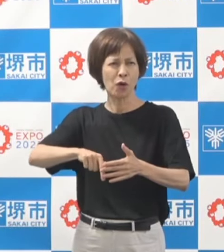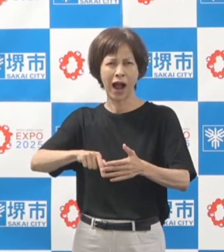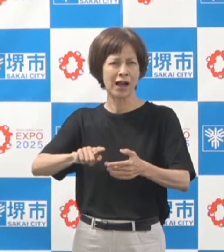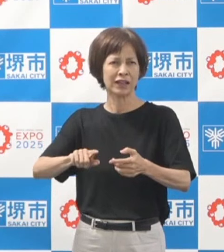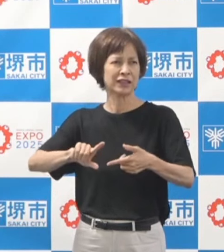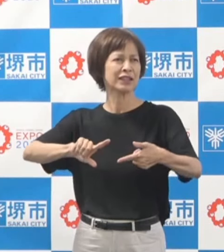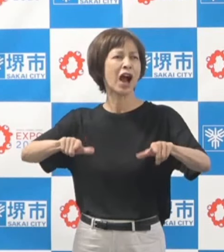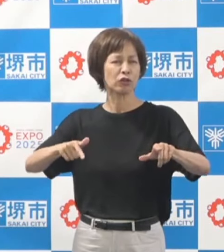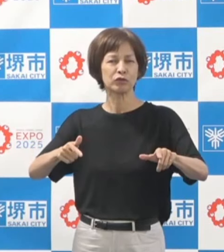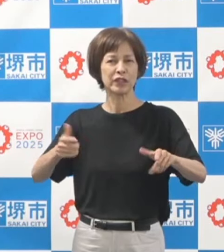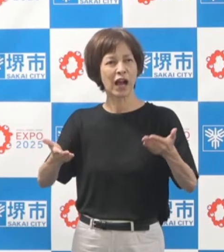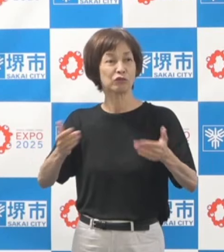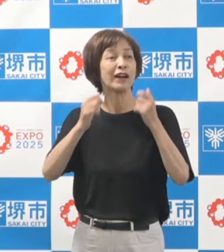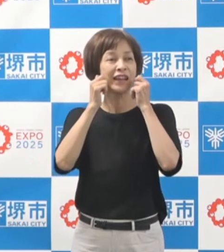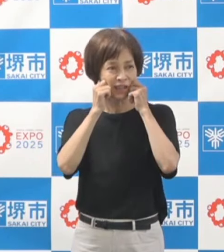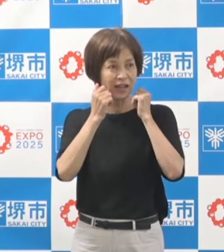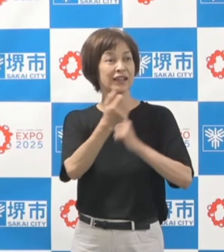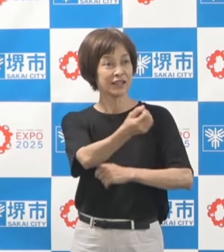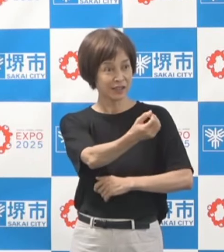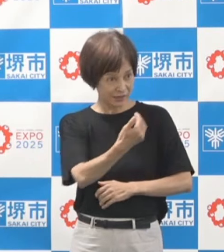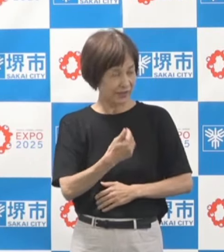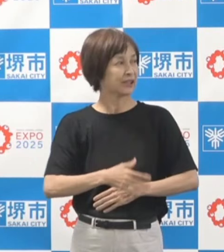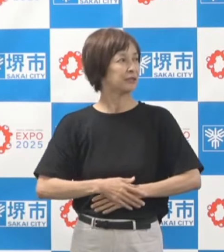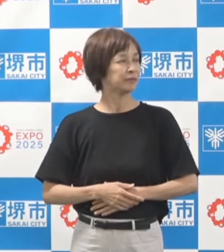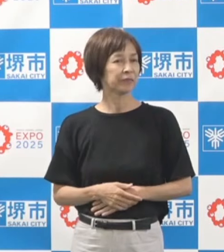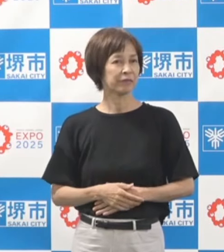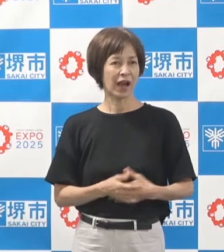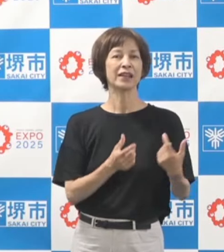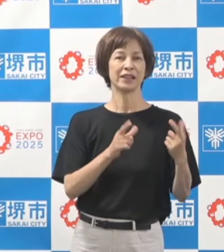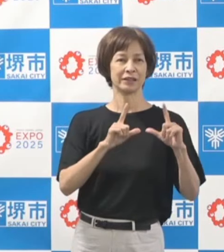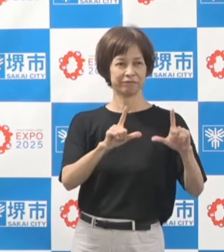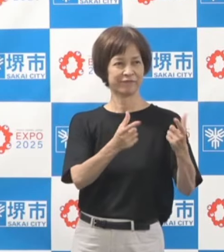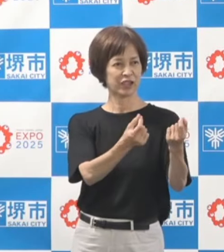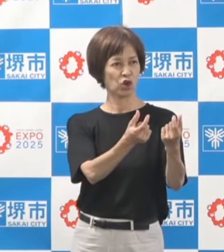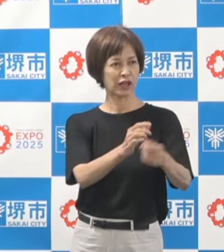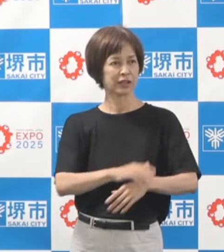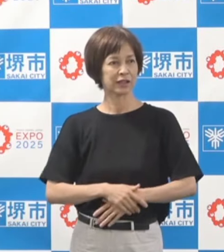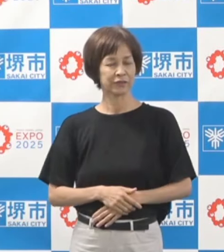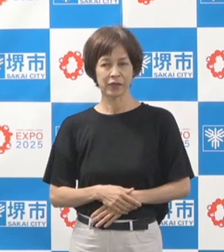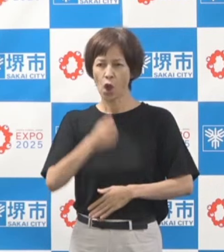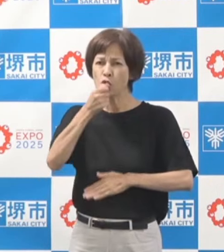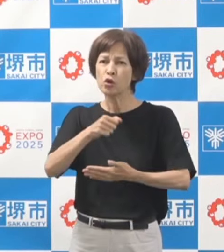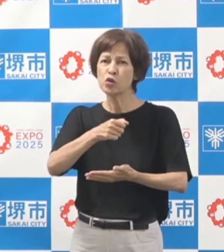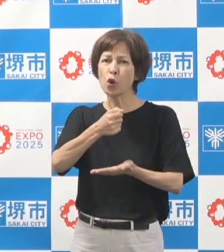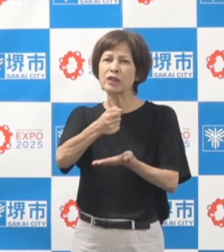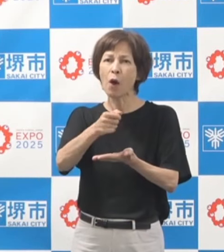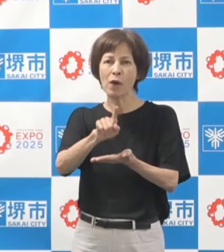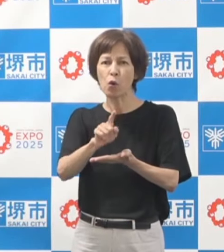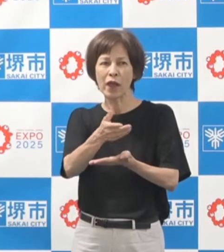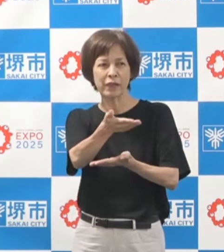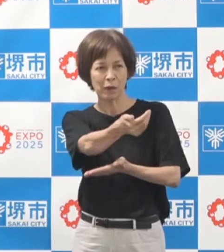うん、 はい、はい、そうですね、はい、 あとこれって予算ってどうなってるんですか。